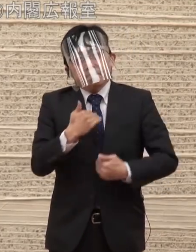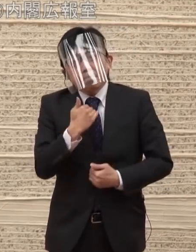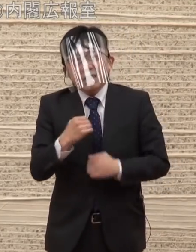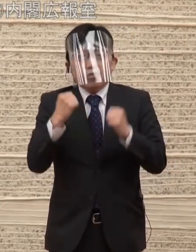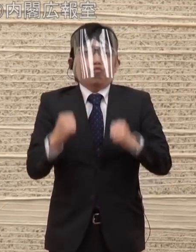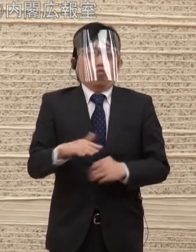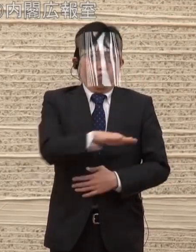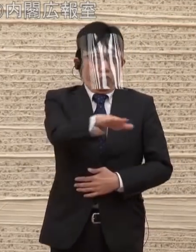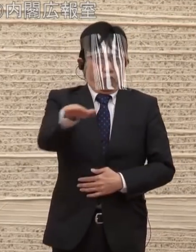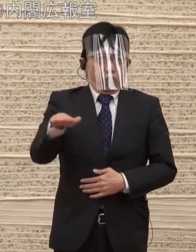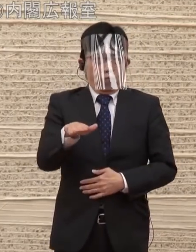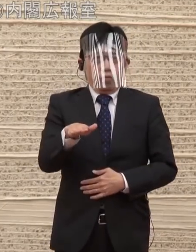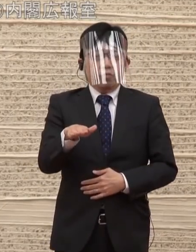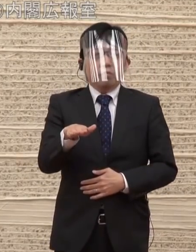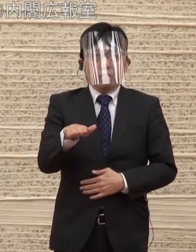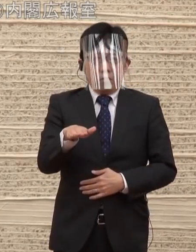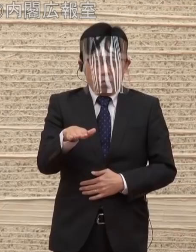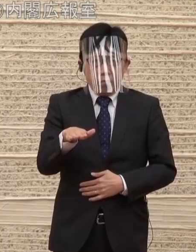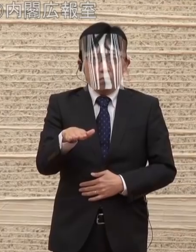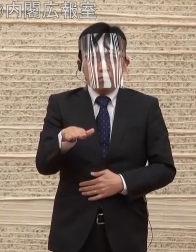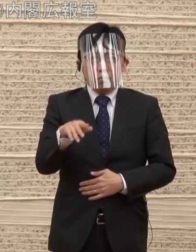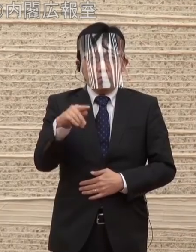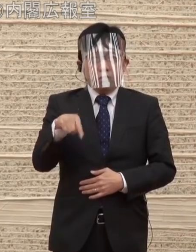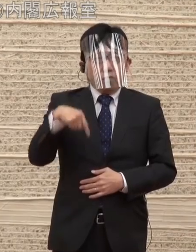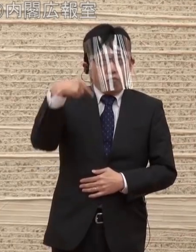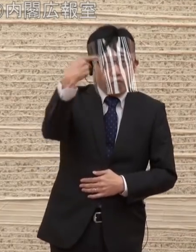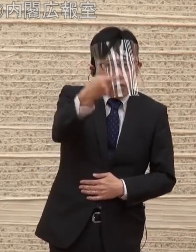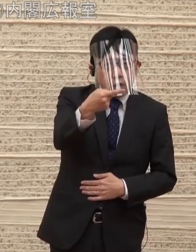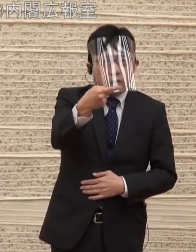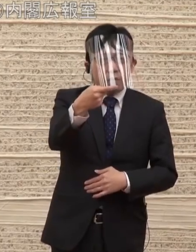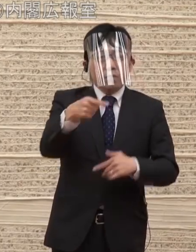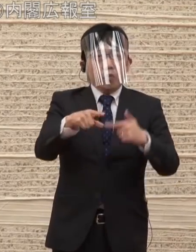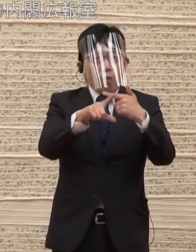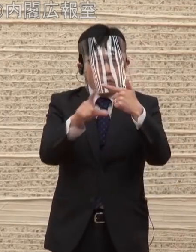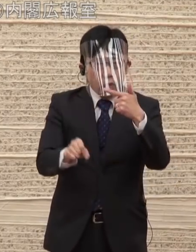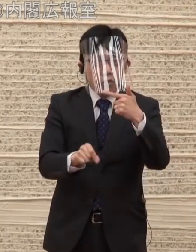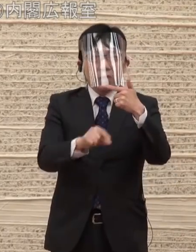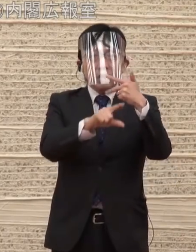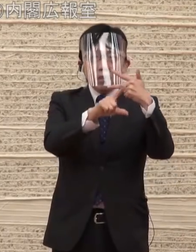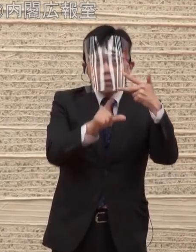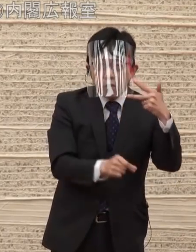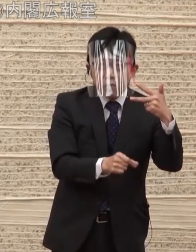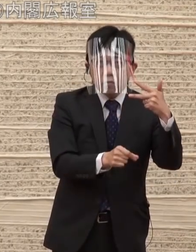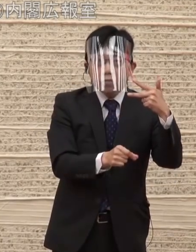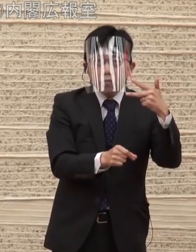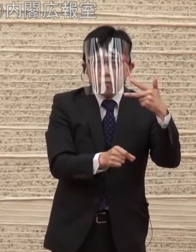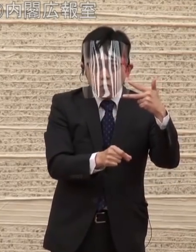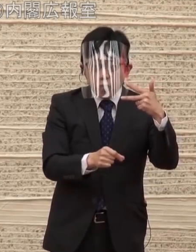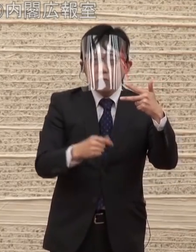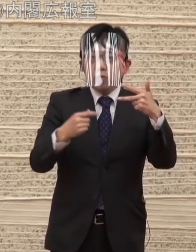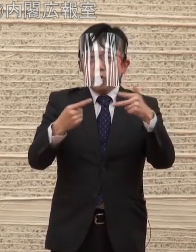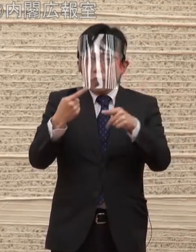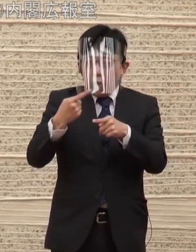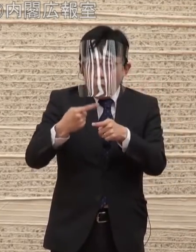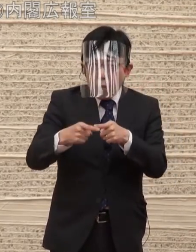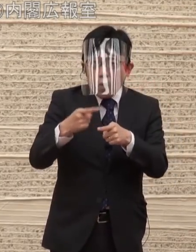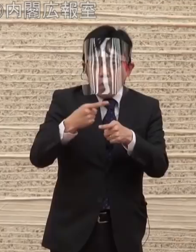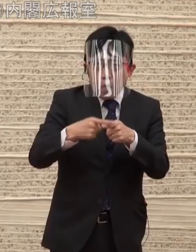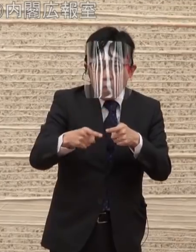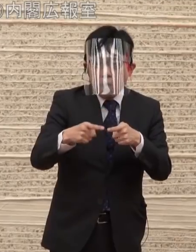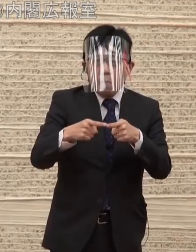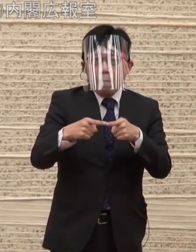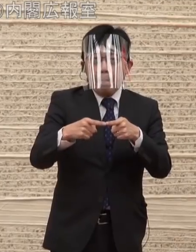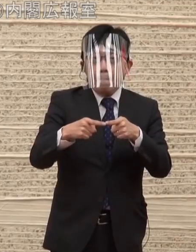凝らしながらないですサライ recess とそうした日常を少しずつ段階的に